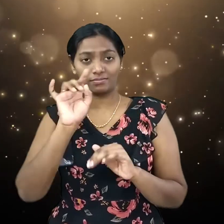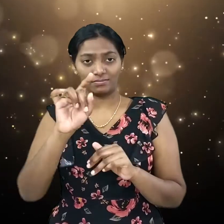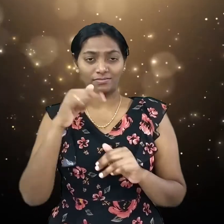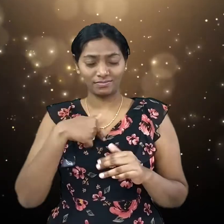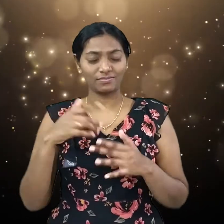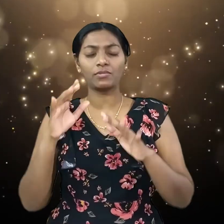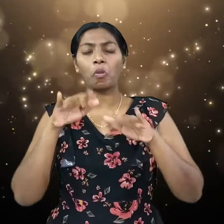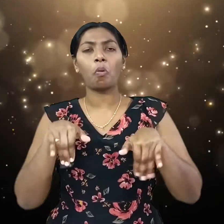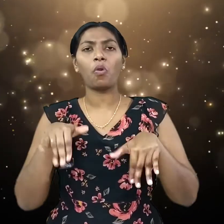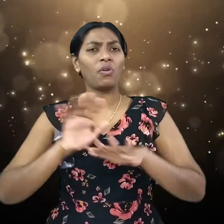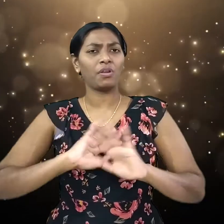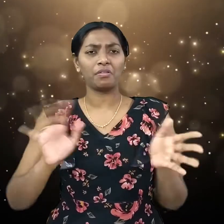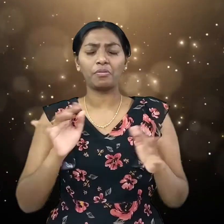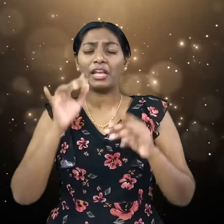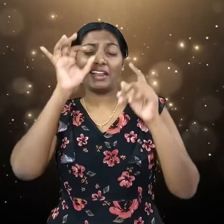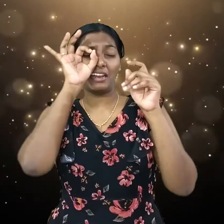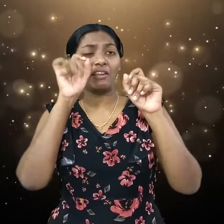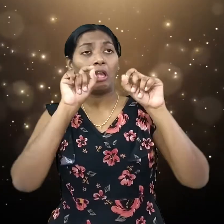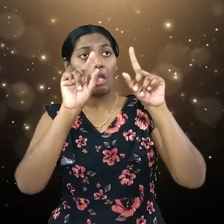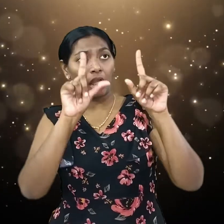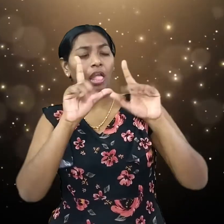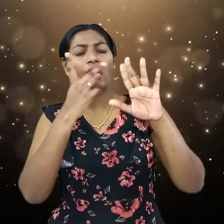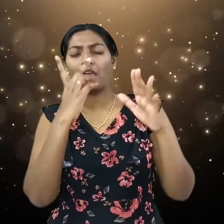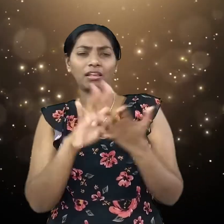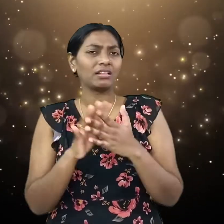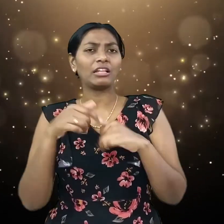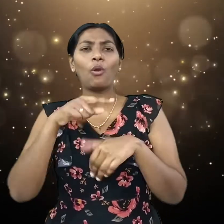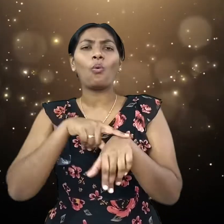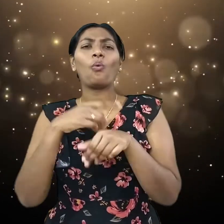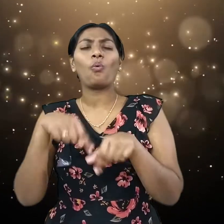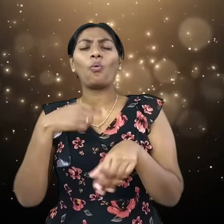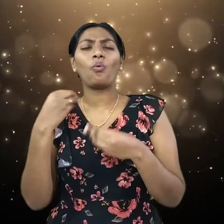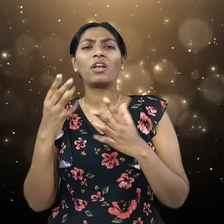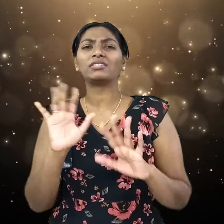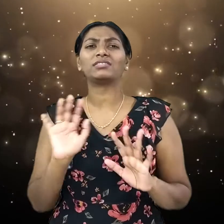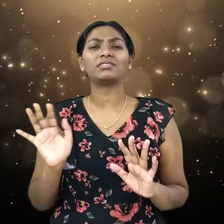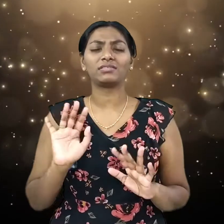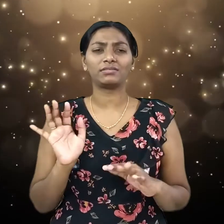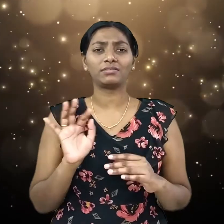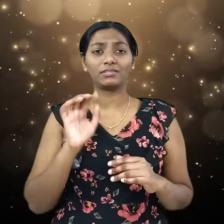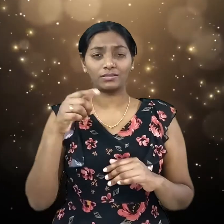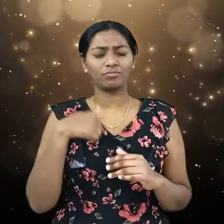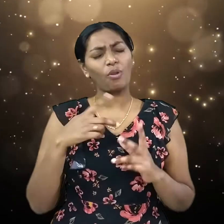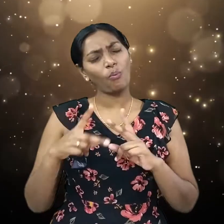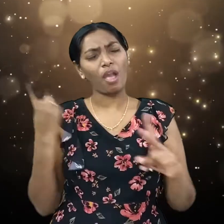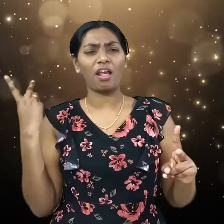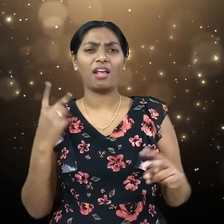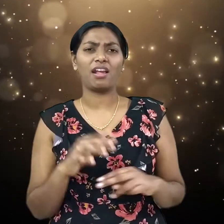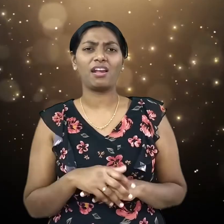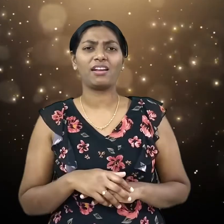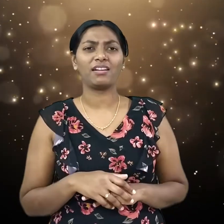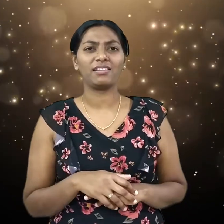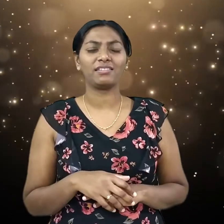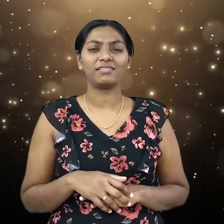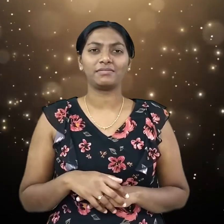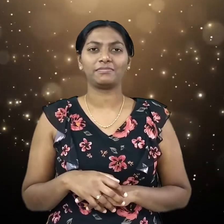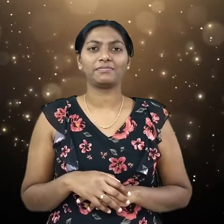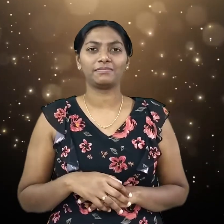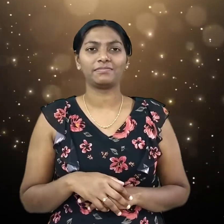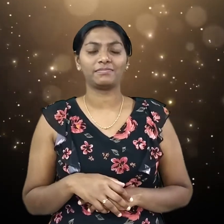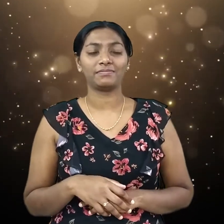है। मैं और आप खाली नहीं बैठ सकते, मैं और आप पिक्चर नहीं दे सकते, मैं और आप सितारों के साथ समय बर्बाद नहीं कर सकते, मैं और आप अलग हैं।